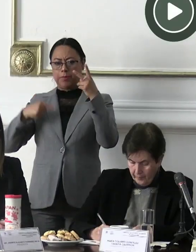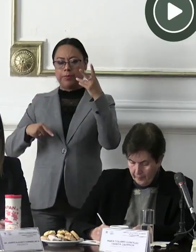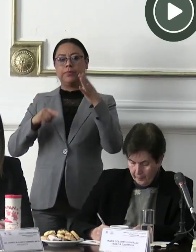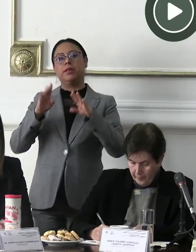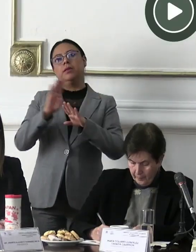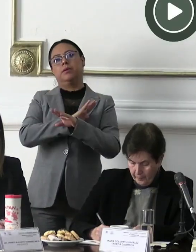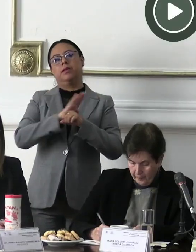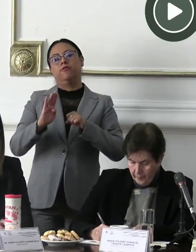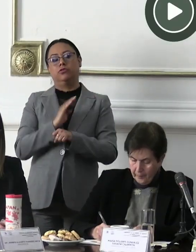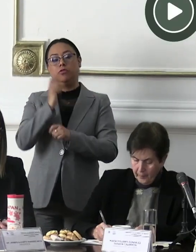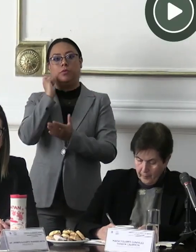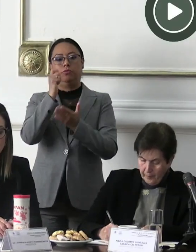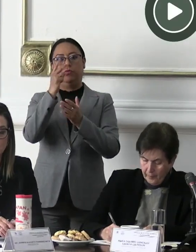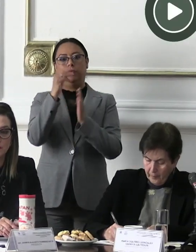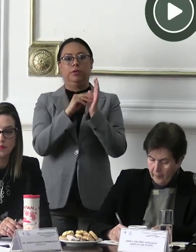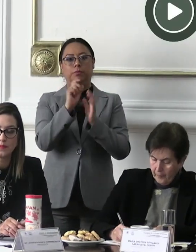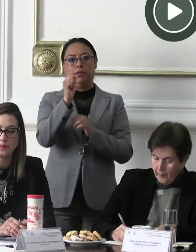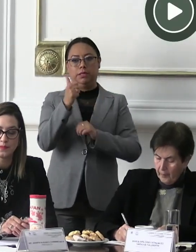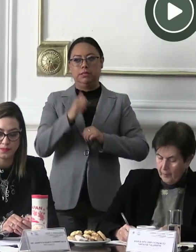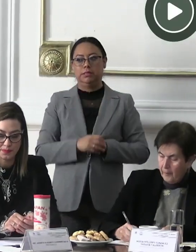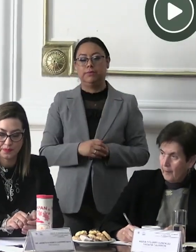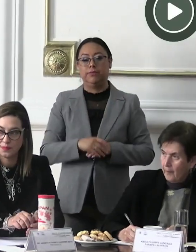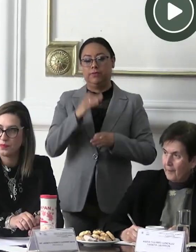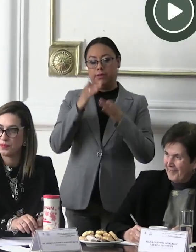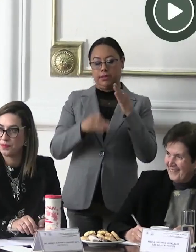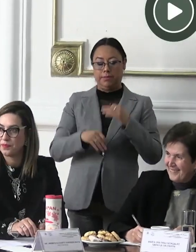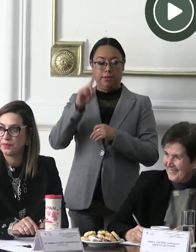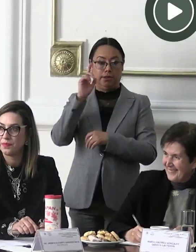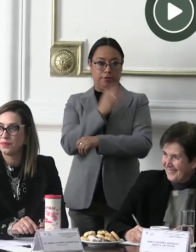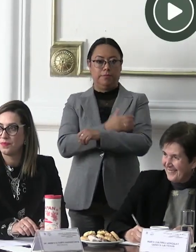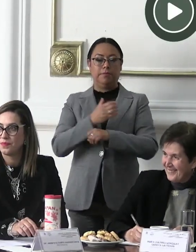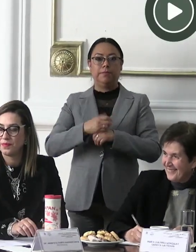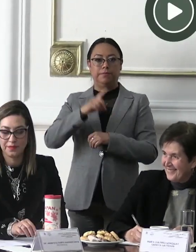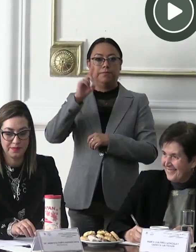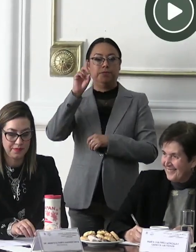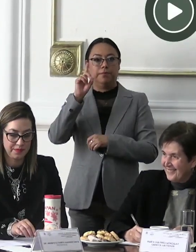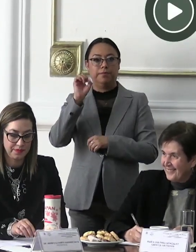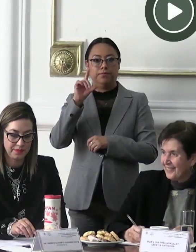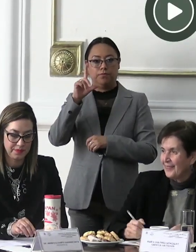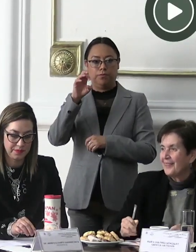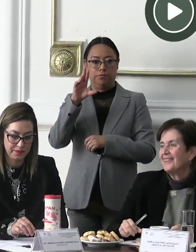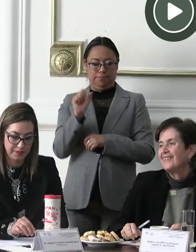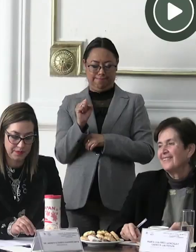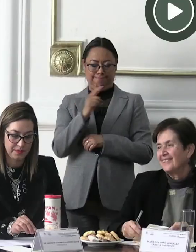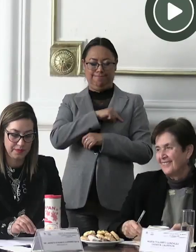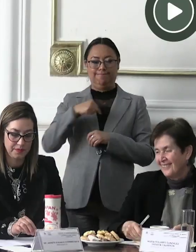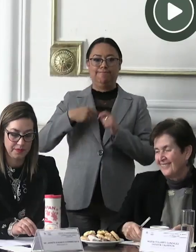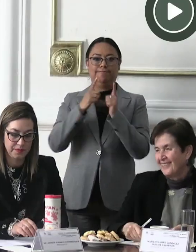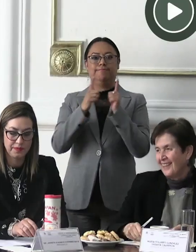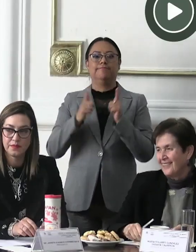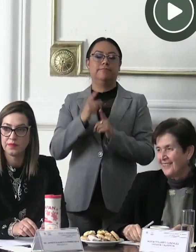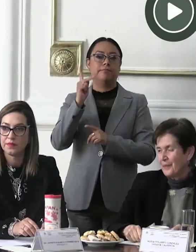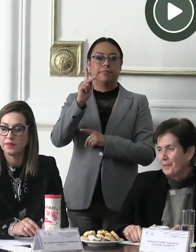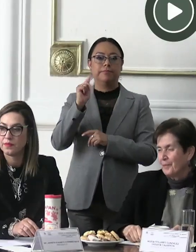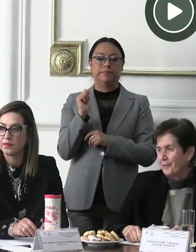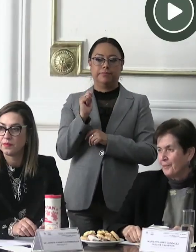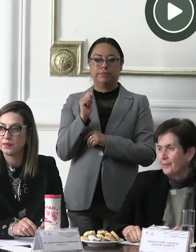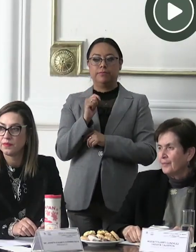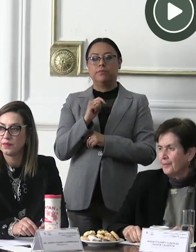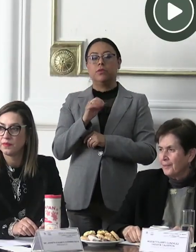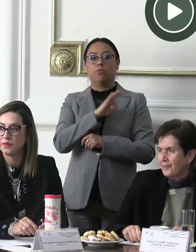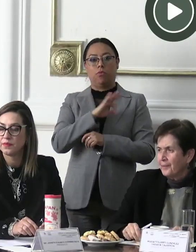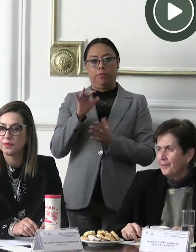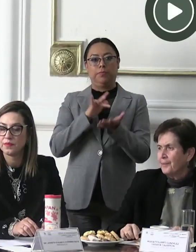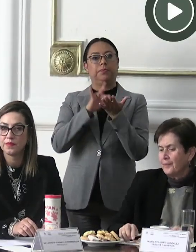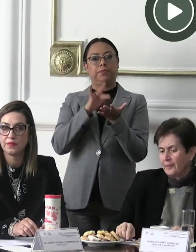de 2026? Finalmente, compañera Dolores, cuente enteramente con la bancada del Partido del Trabajo para impulsar